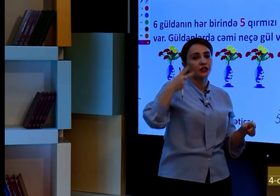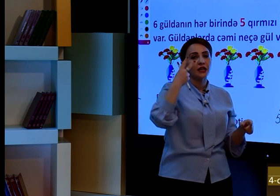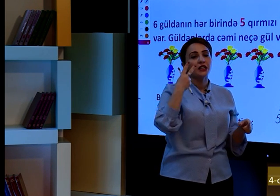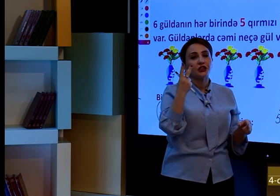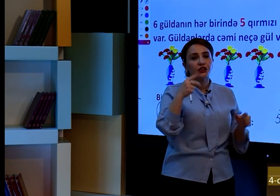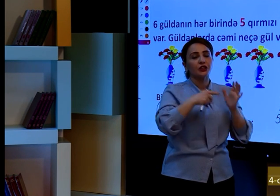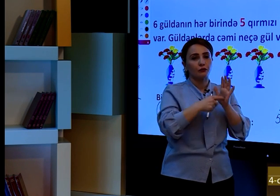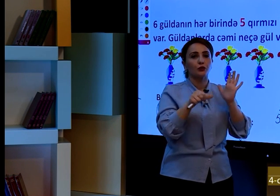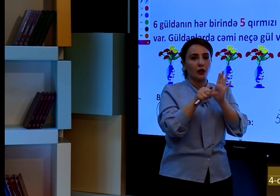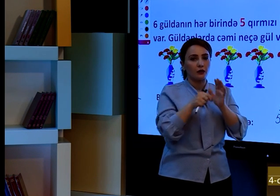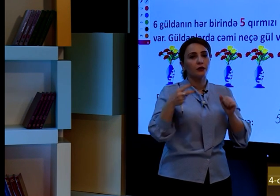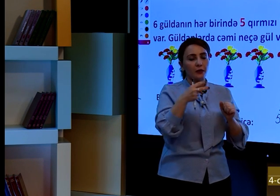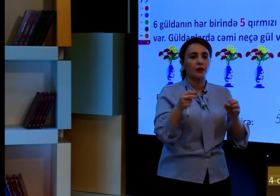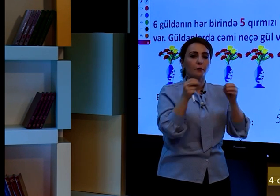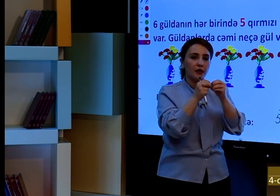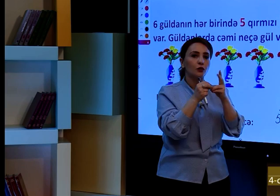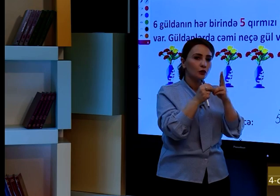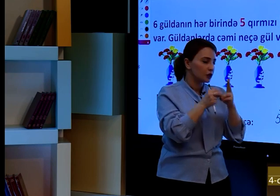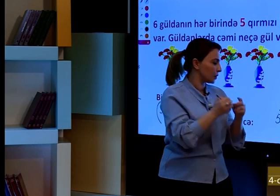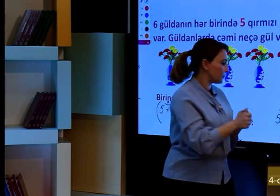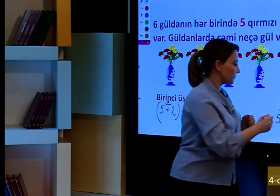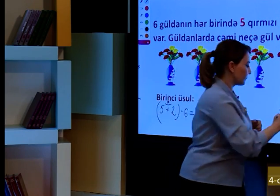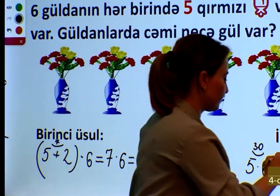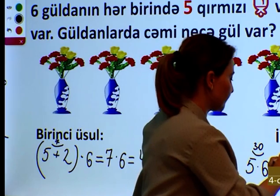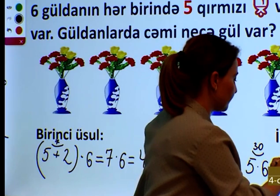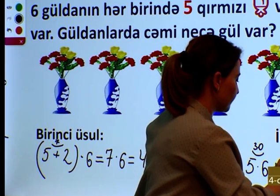Üstəgəl, 2 vur 6 bərabərdir 12.